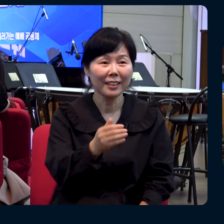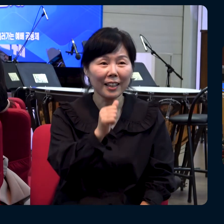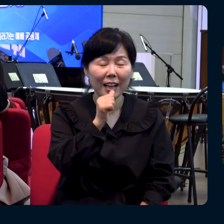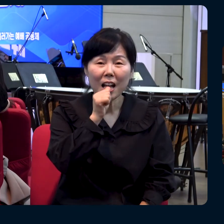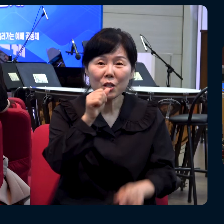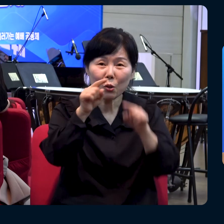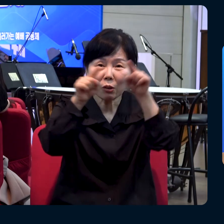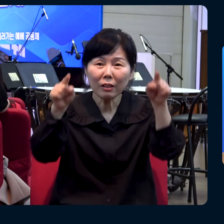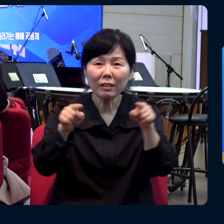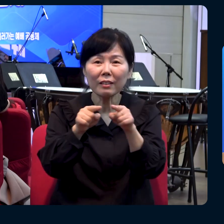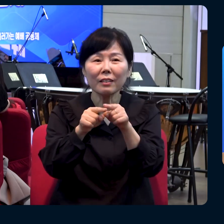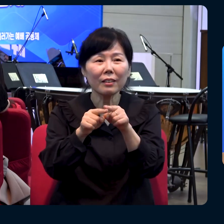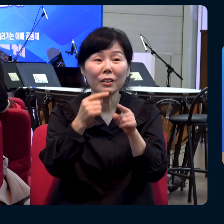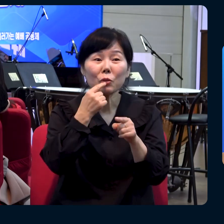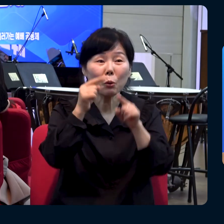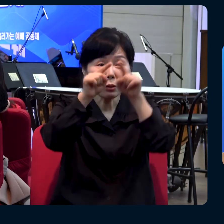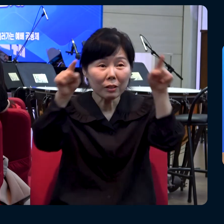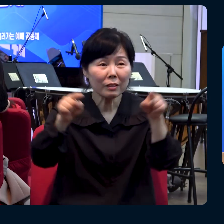여러분 종이가 약해 강해요.